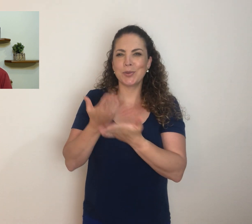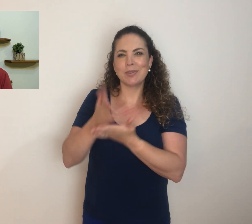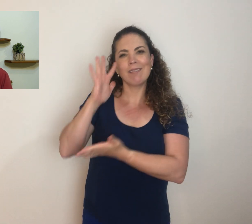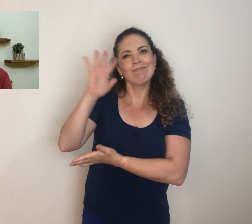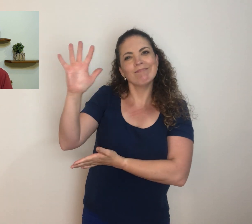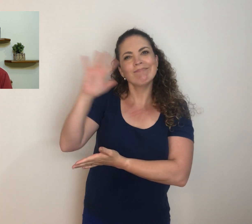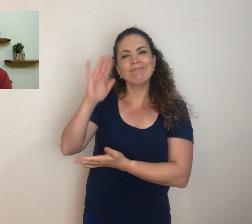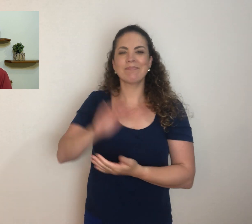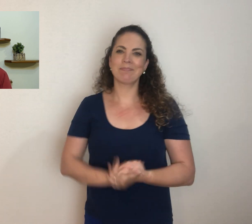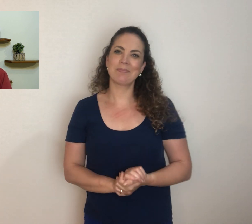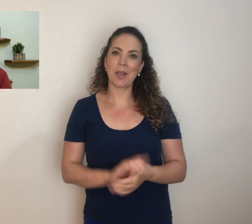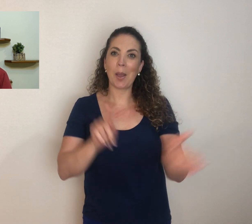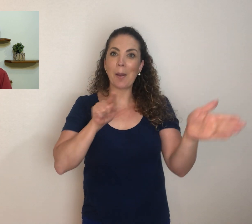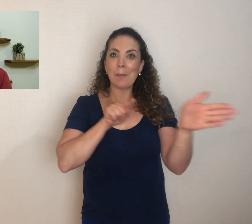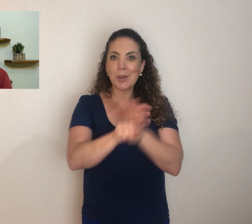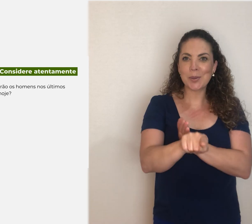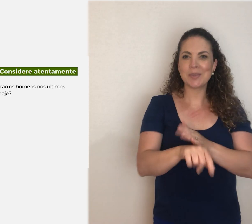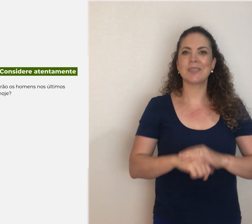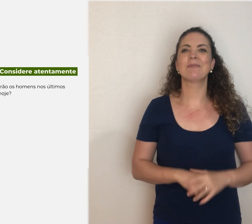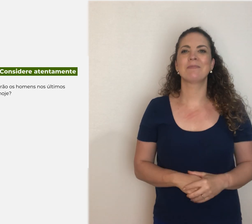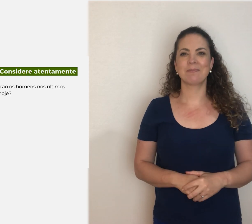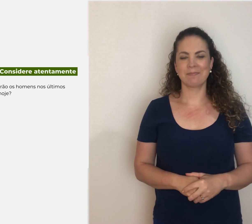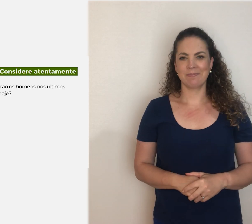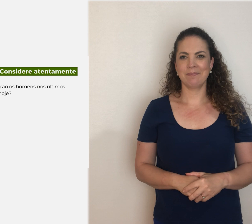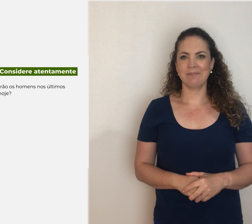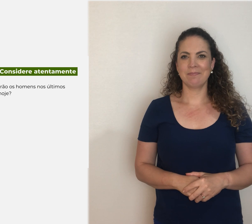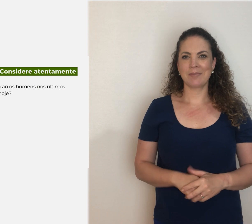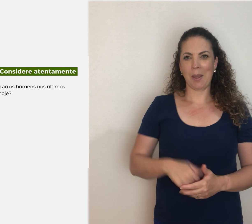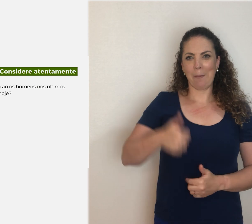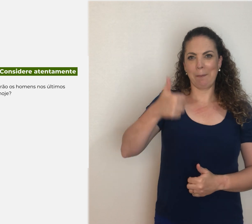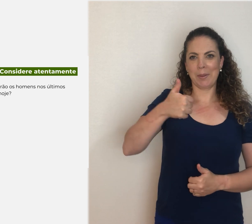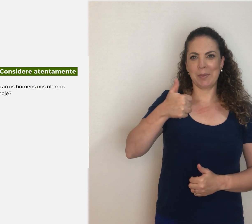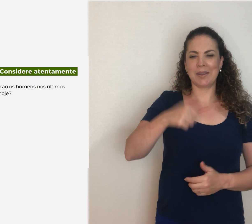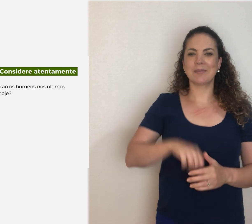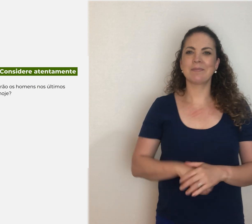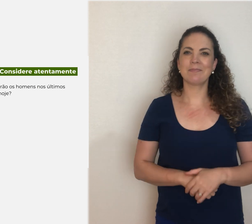as perguntas para considerar atentamente.